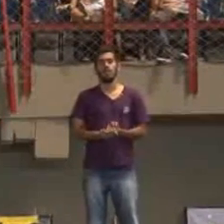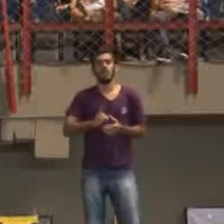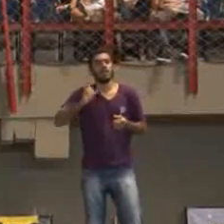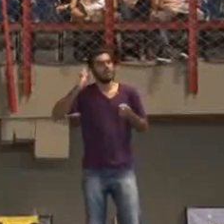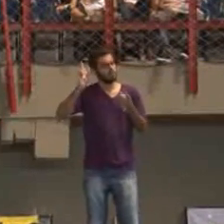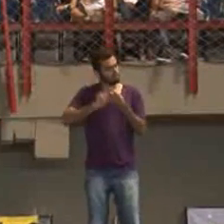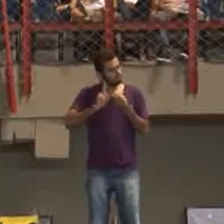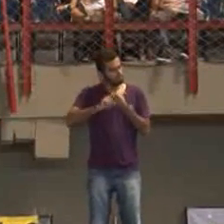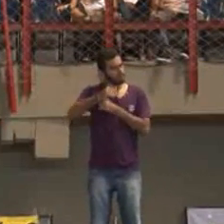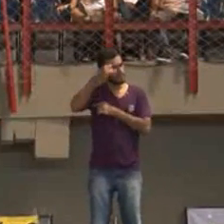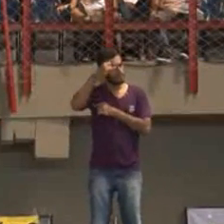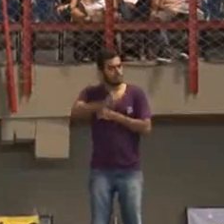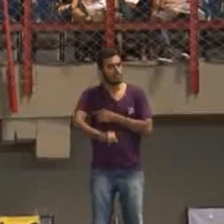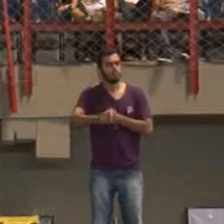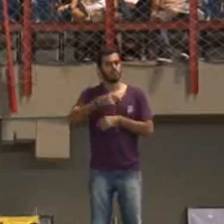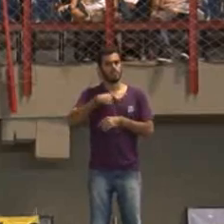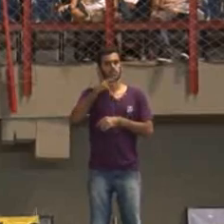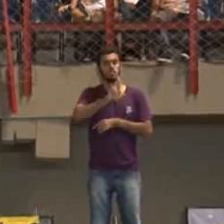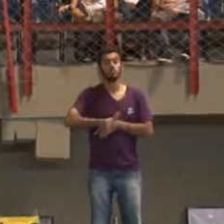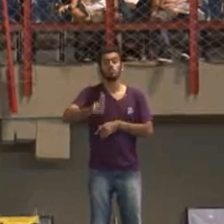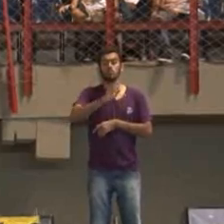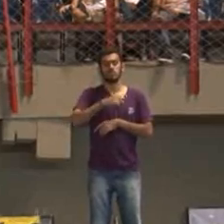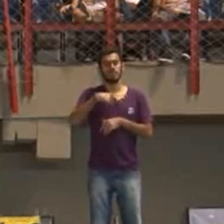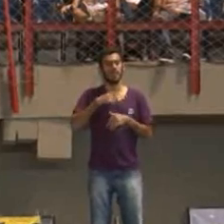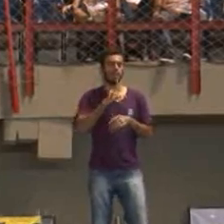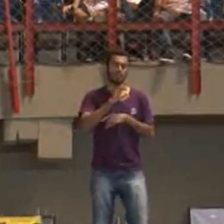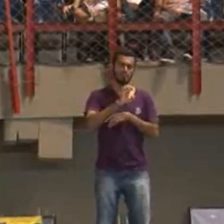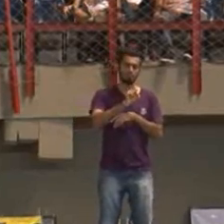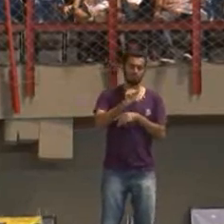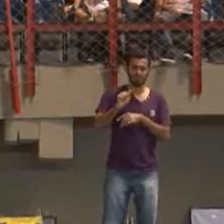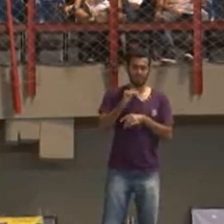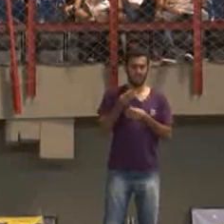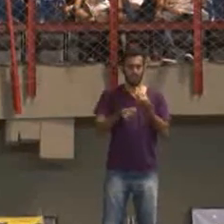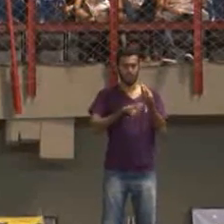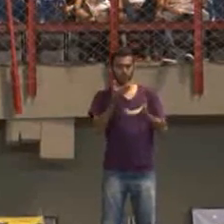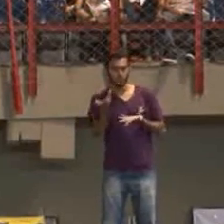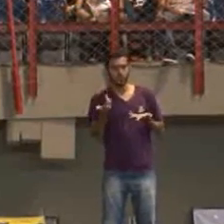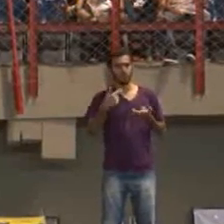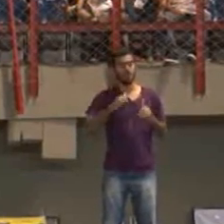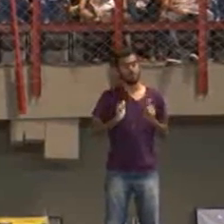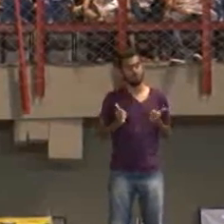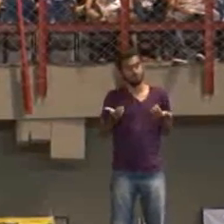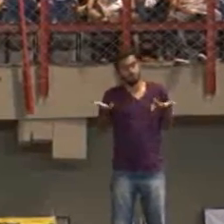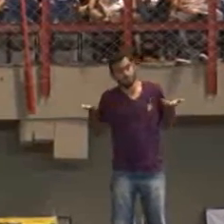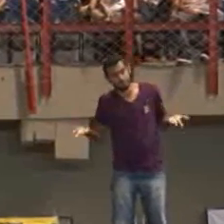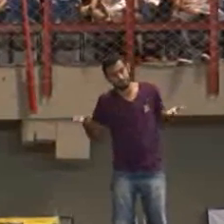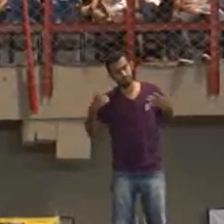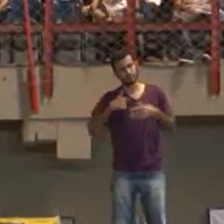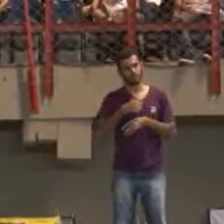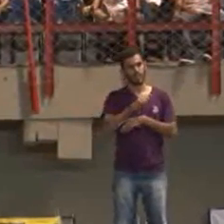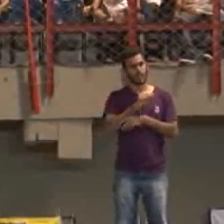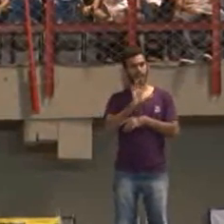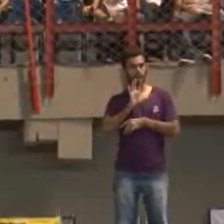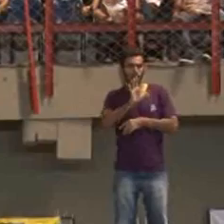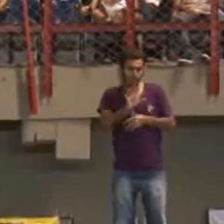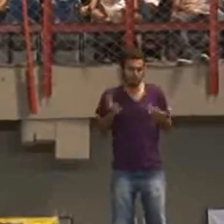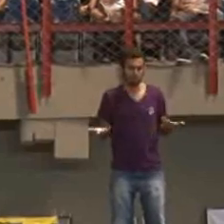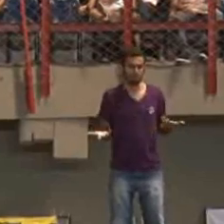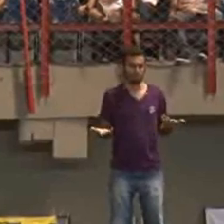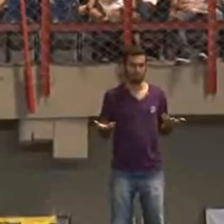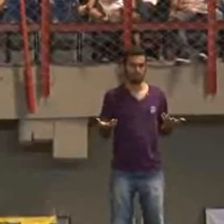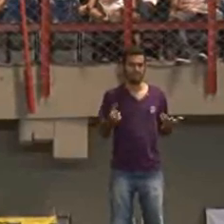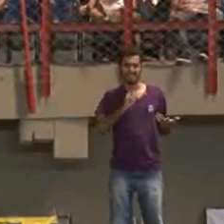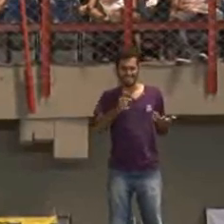evite usar dessa forma, então, assim, se você não estiver estabelecendo uma relação do que você vai dizer